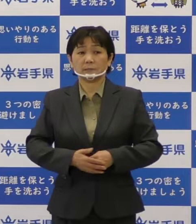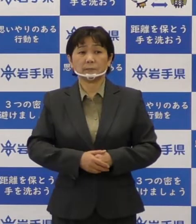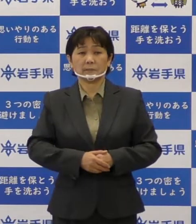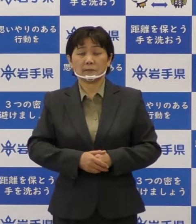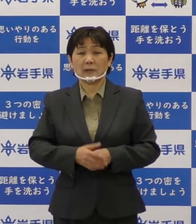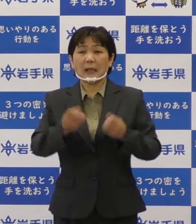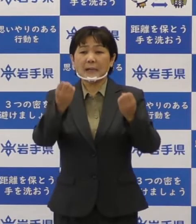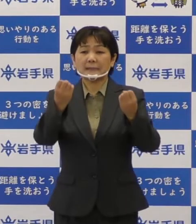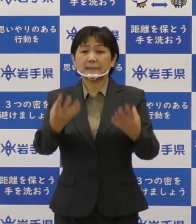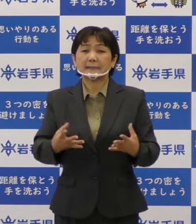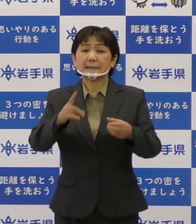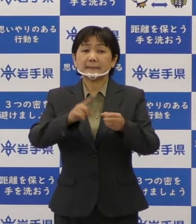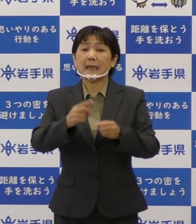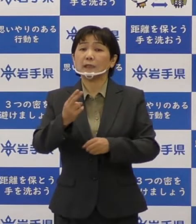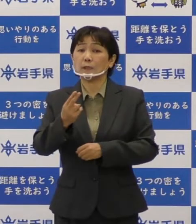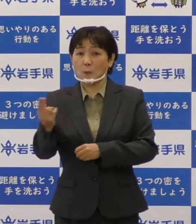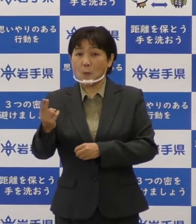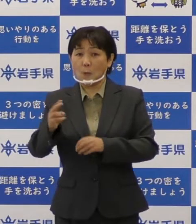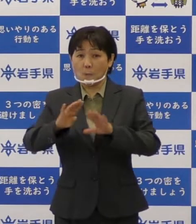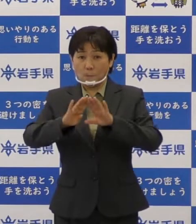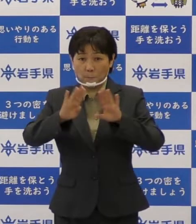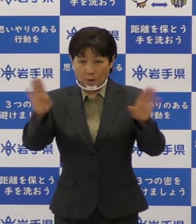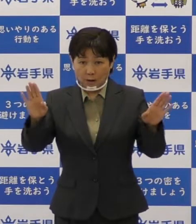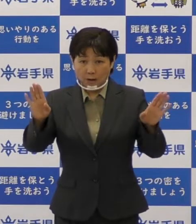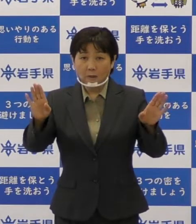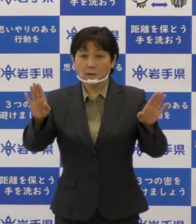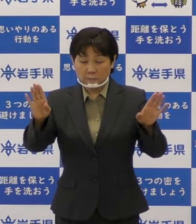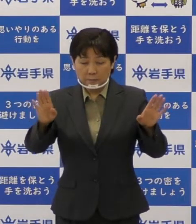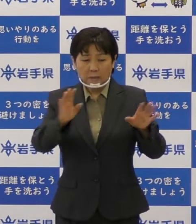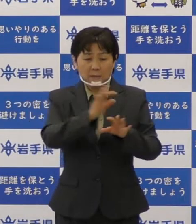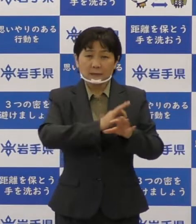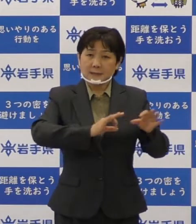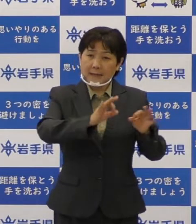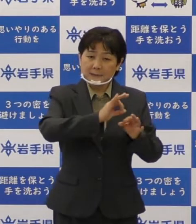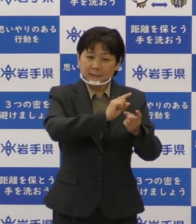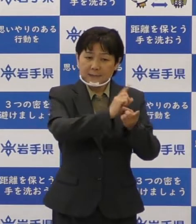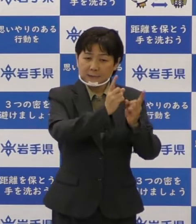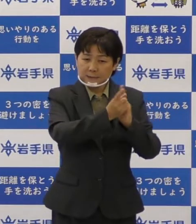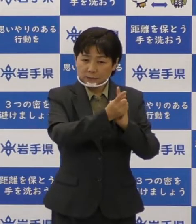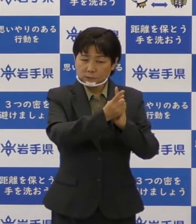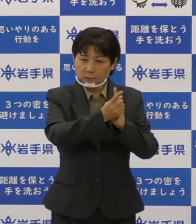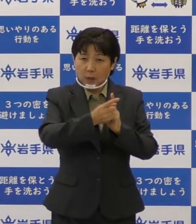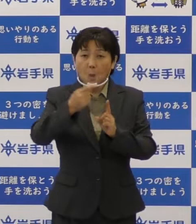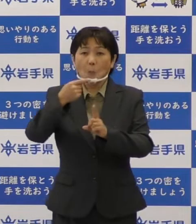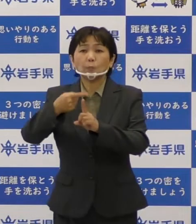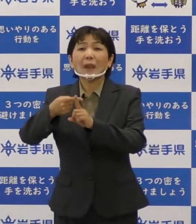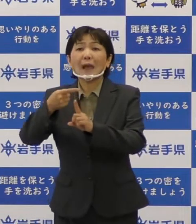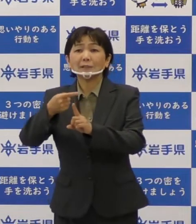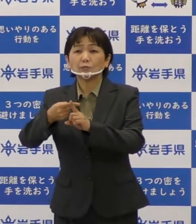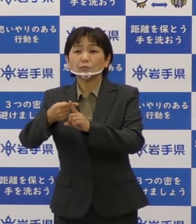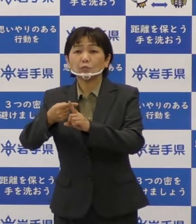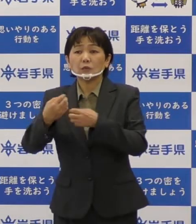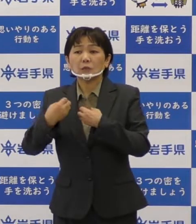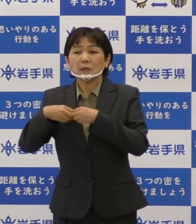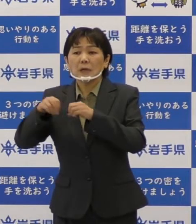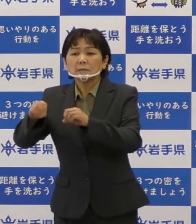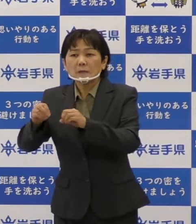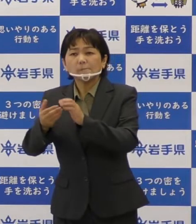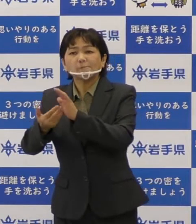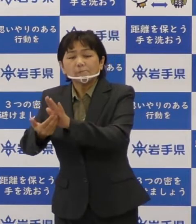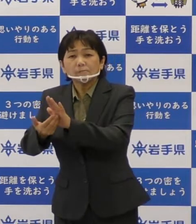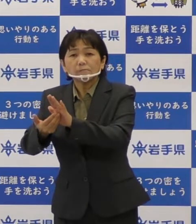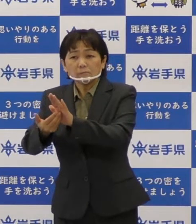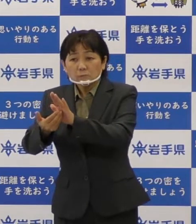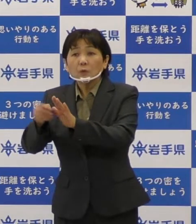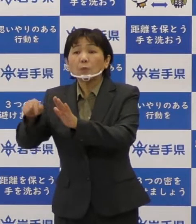新年度になりますというのは、こうした保険の対策と合わせて、予測訪問診療についても行われていると、これに問題したい